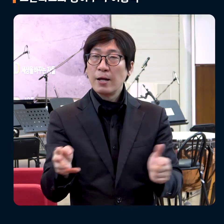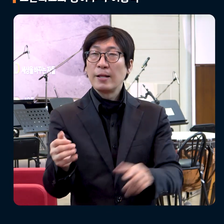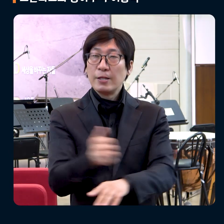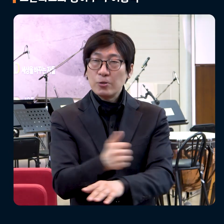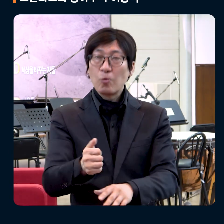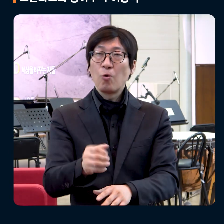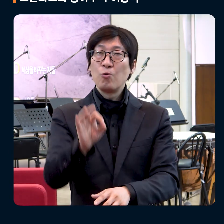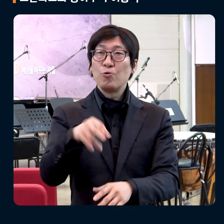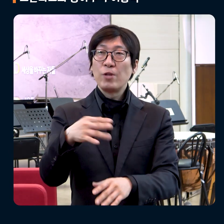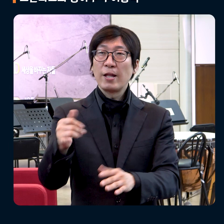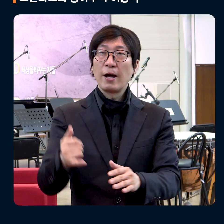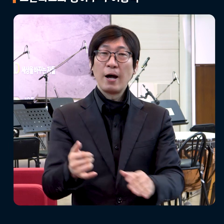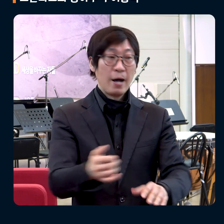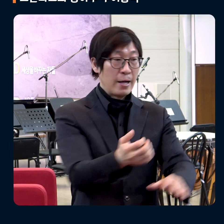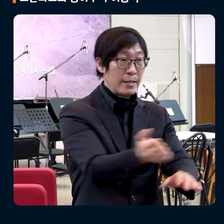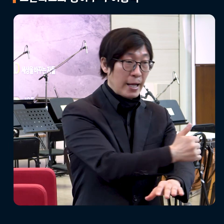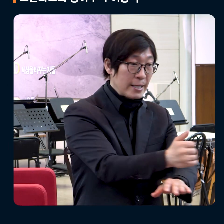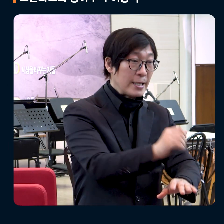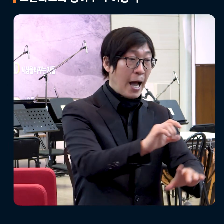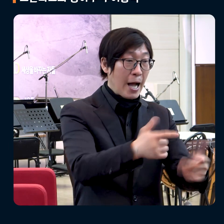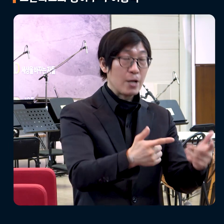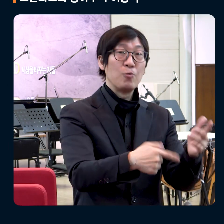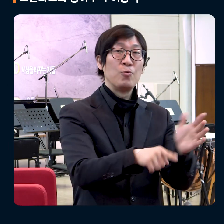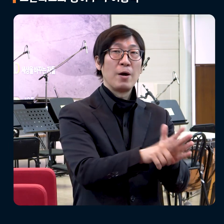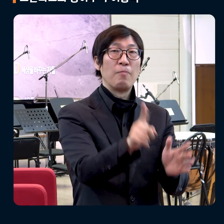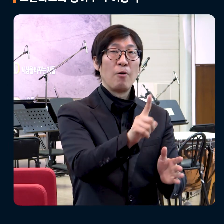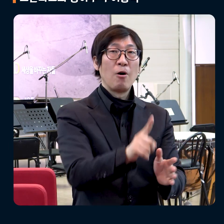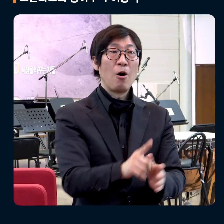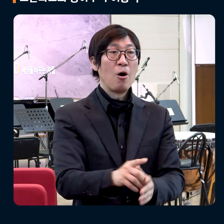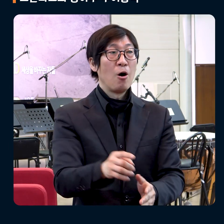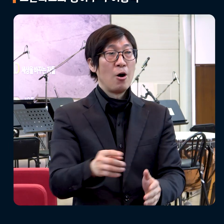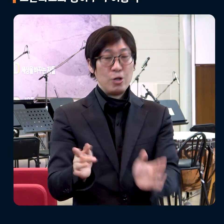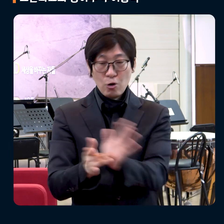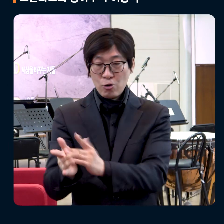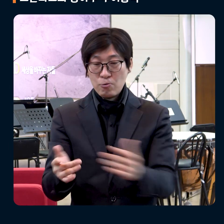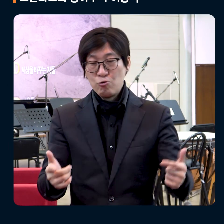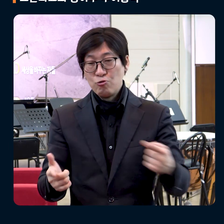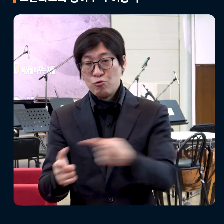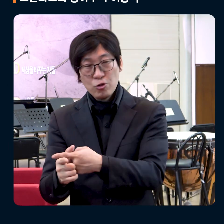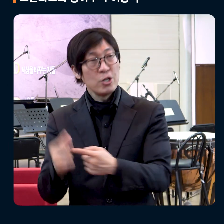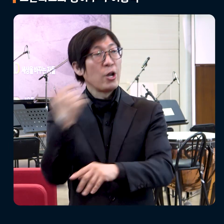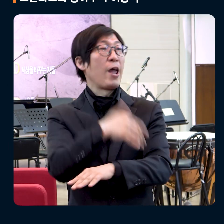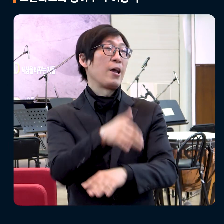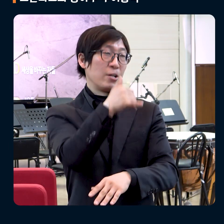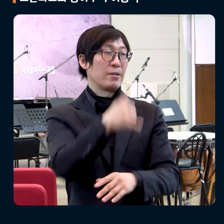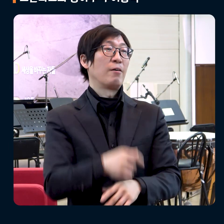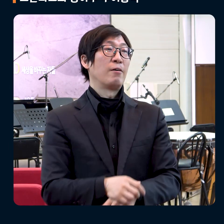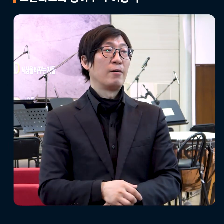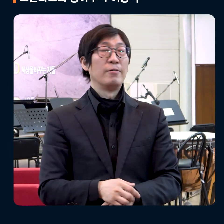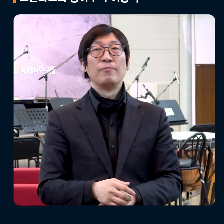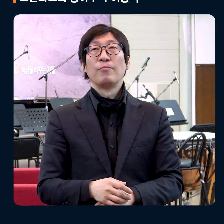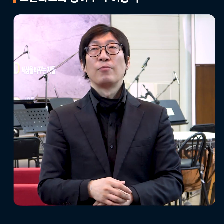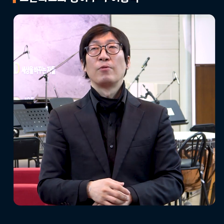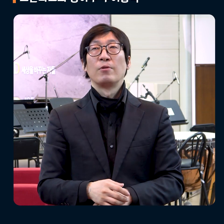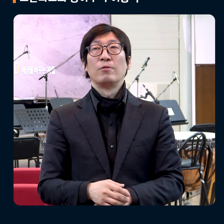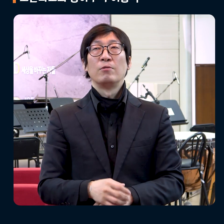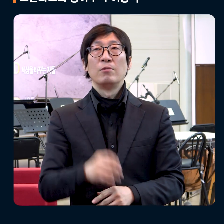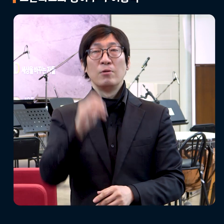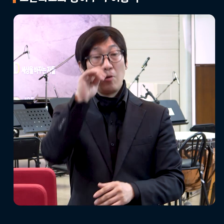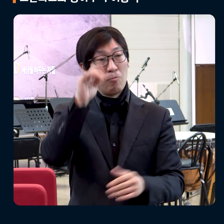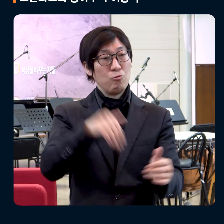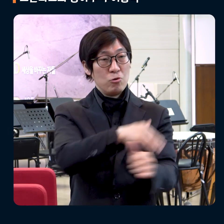다니시고 유대에서 다니려 아니하심은 유대인들이 뭐하려 함이라? 죽이려 함이라.